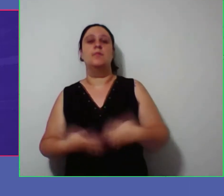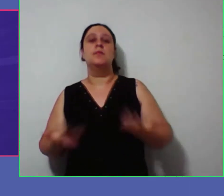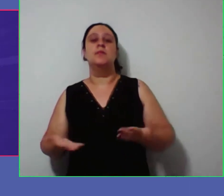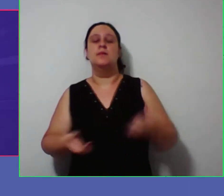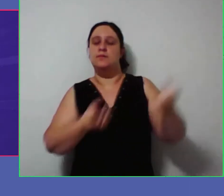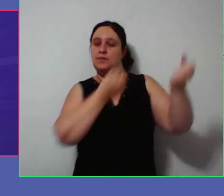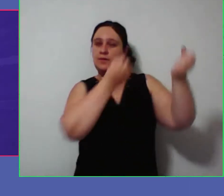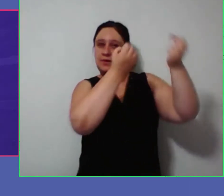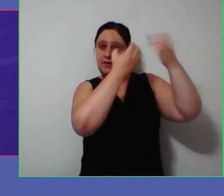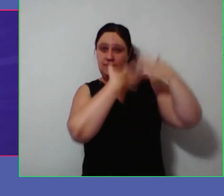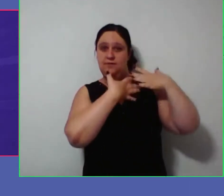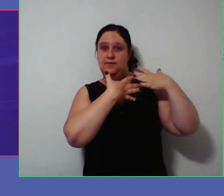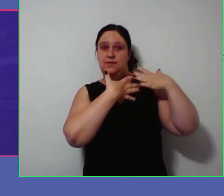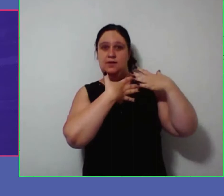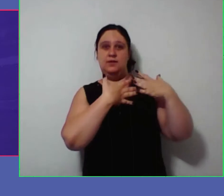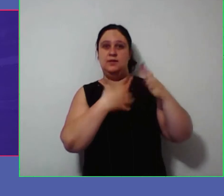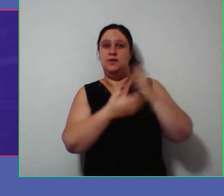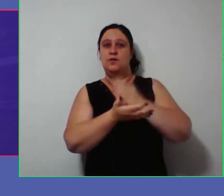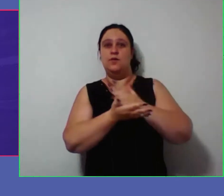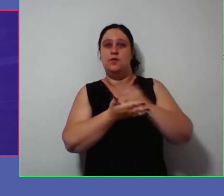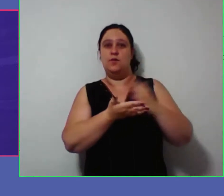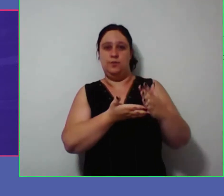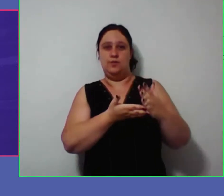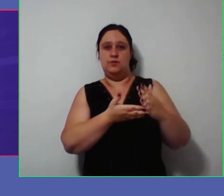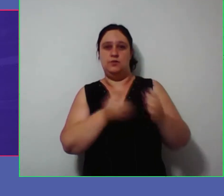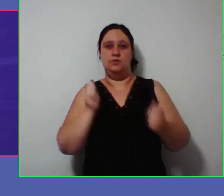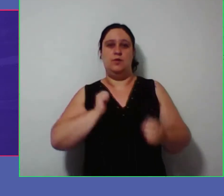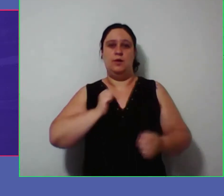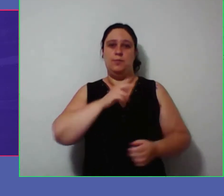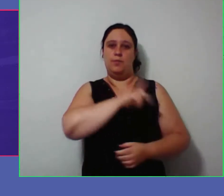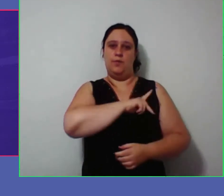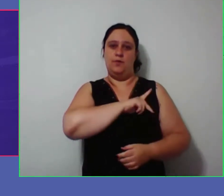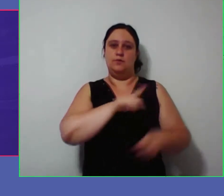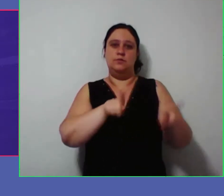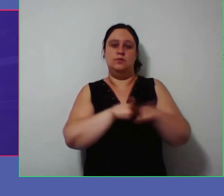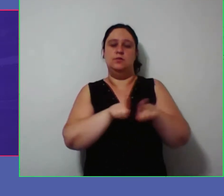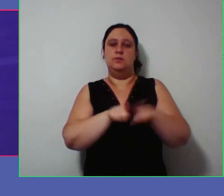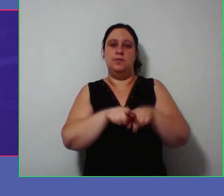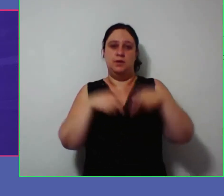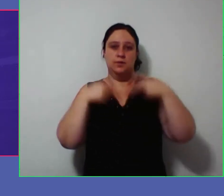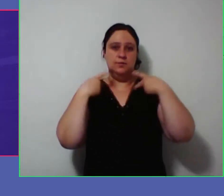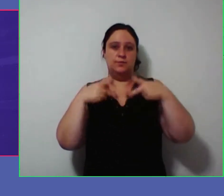por meio dos apóstolos e profetas, pelo Espírito, revelado pelo